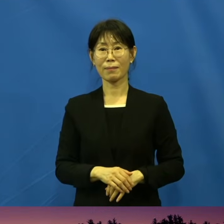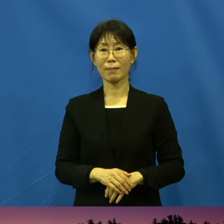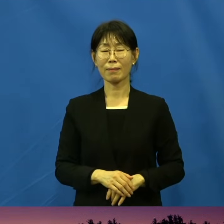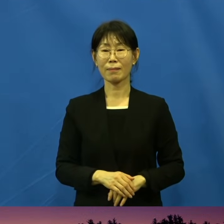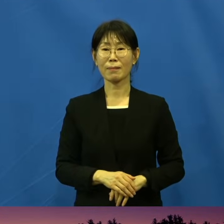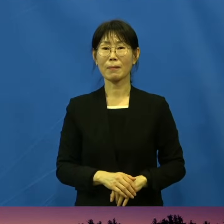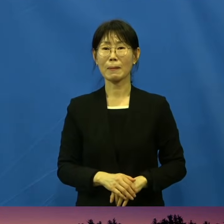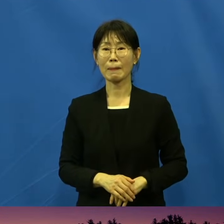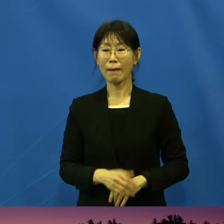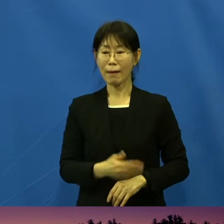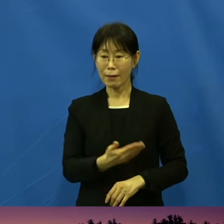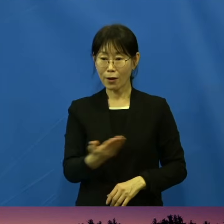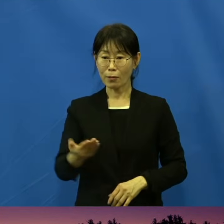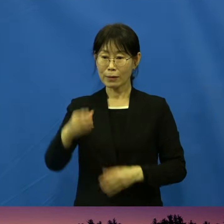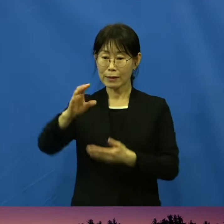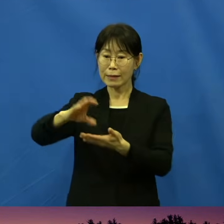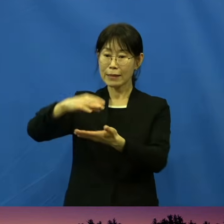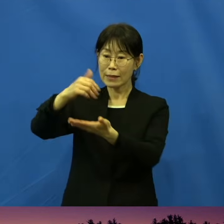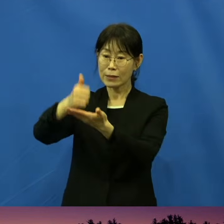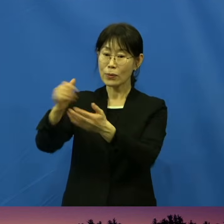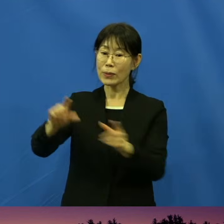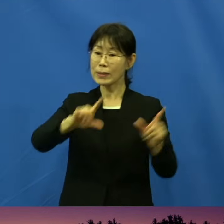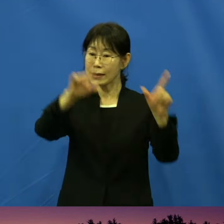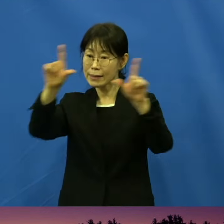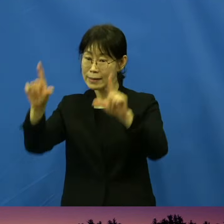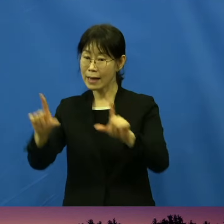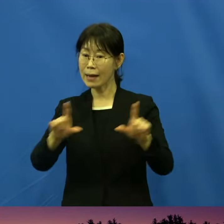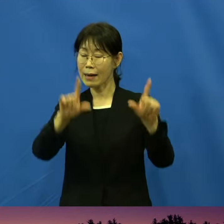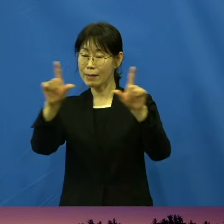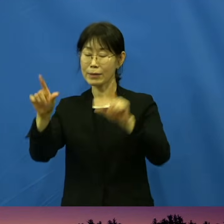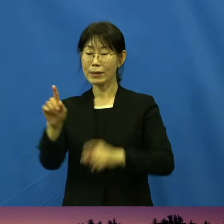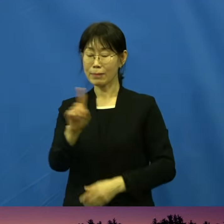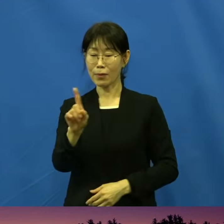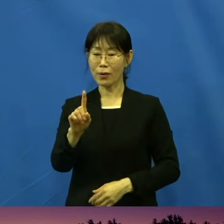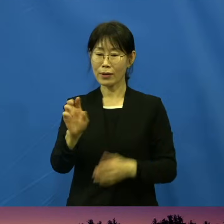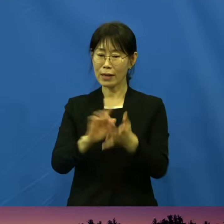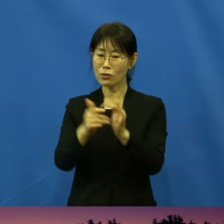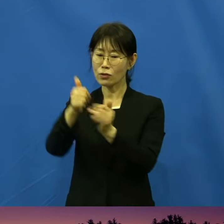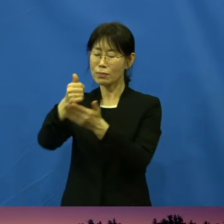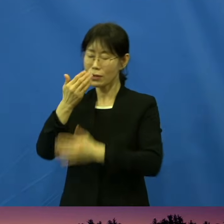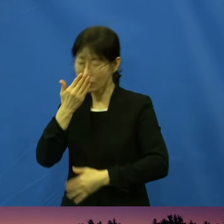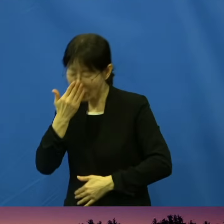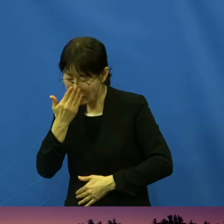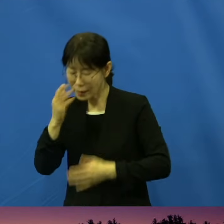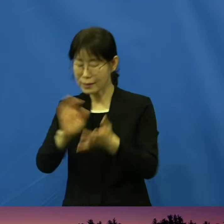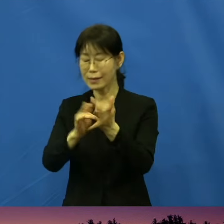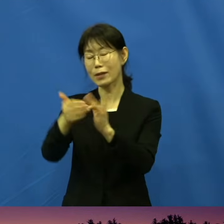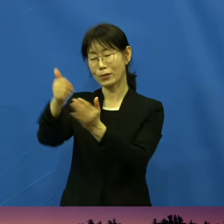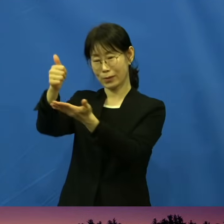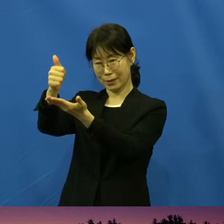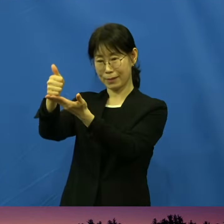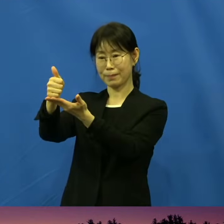우리에게 보여주셨습니다. 세상보다 더 크신 분이 우리를 위해 작아지신 분이에요.